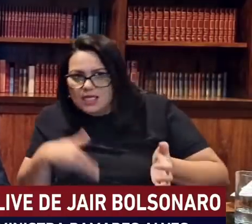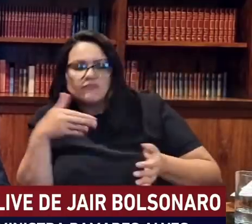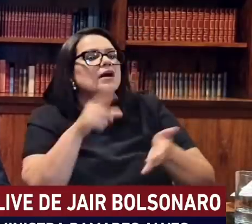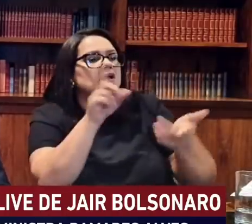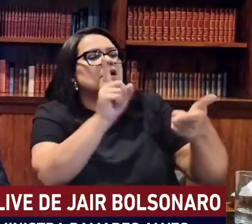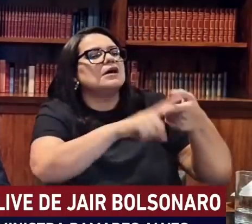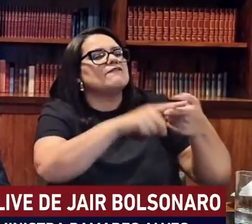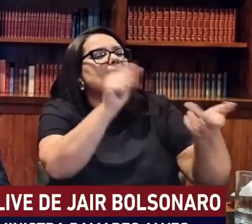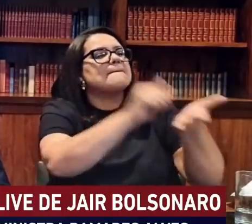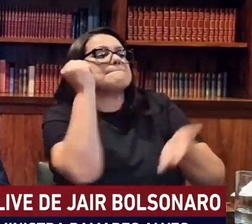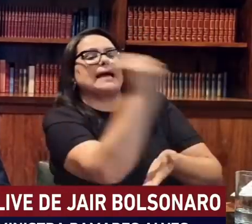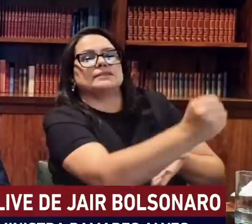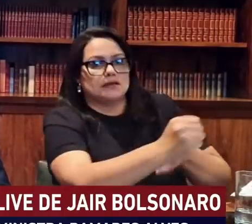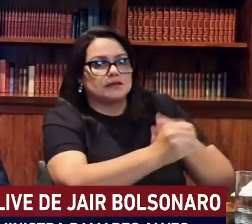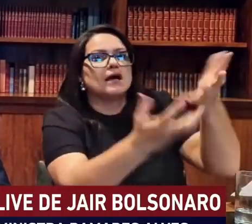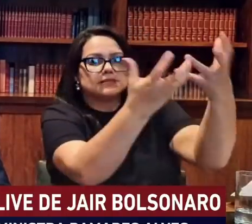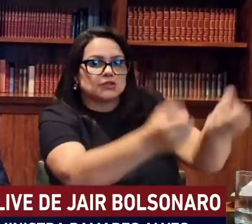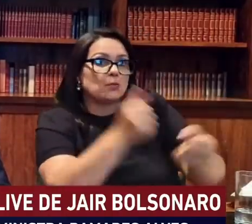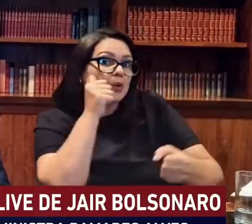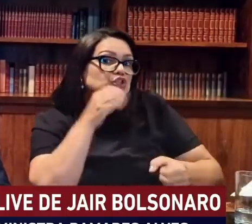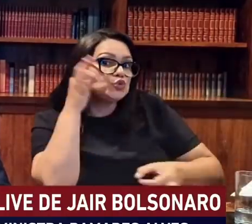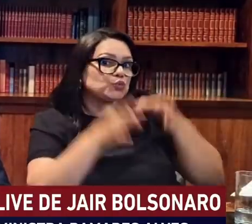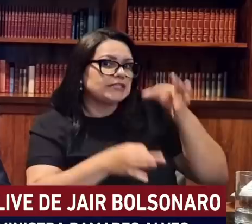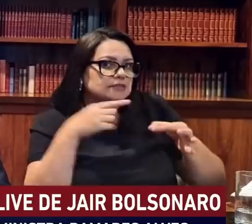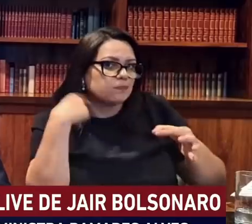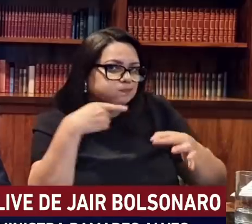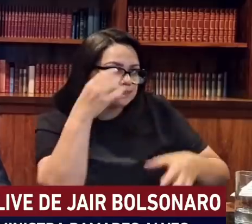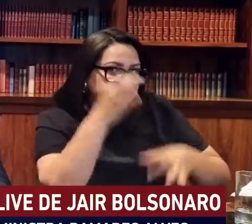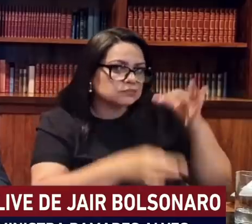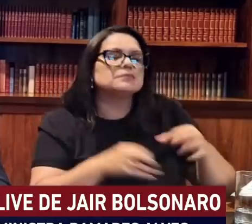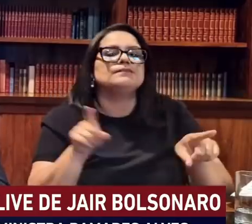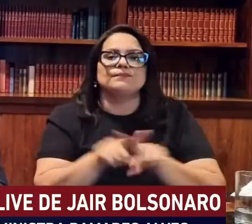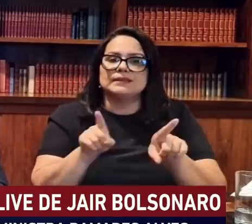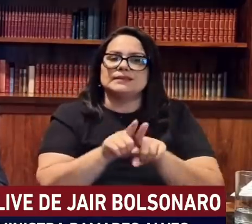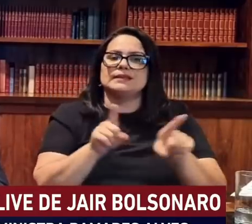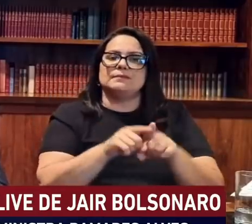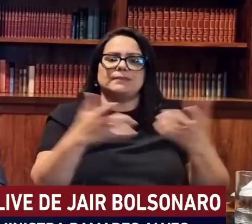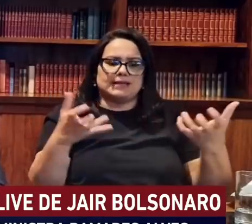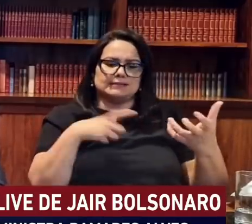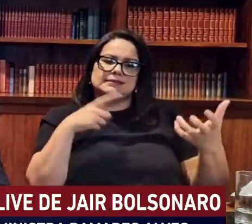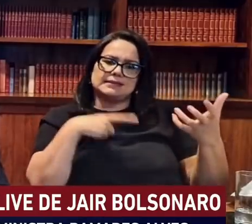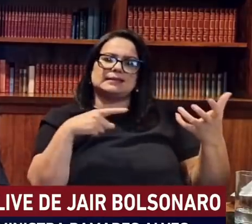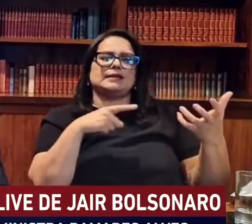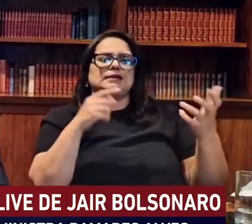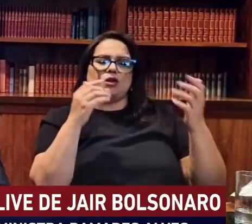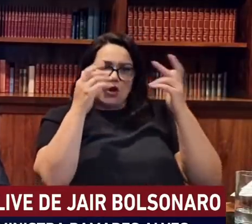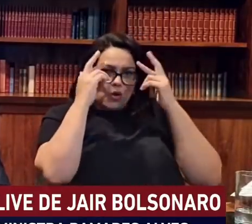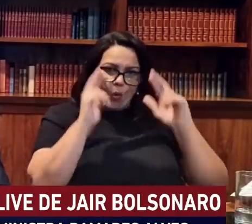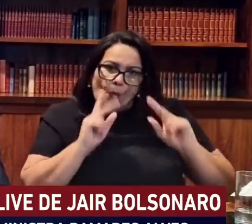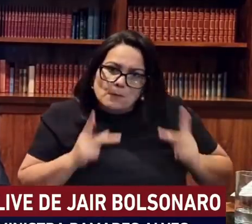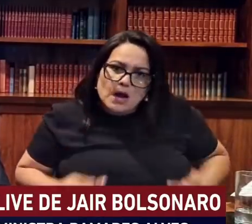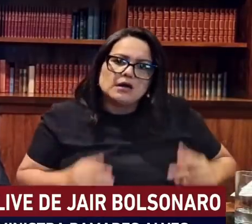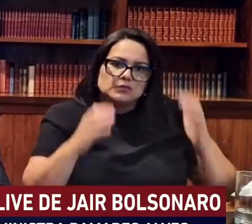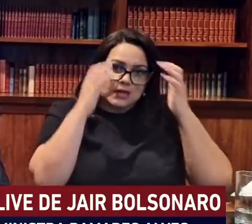fizemos propaganda disso. O governo Bolsonaro defende os corredores humanitários e o respeito à